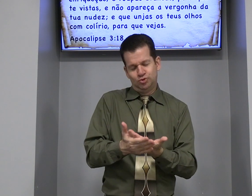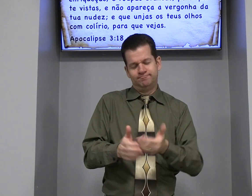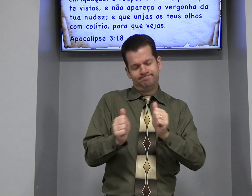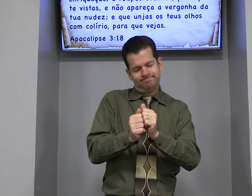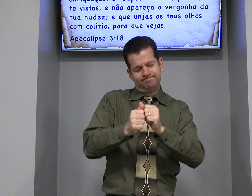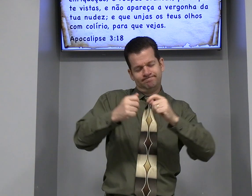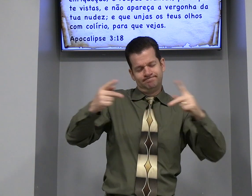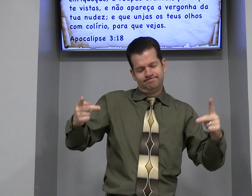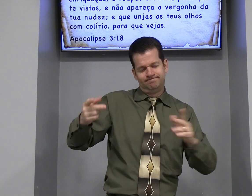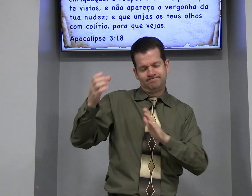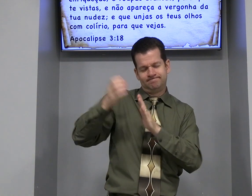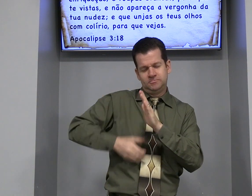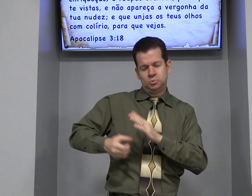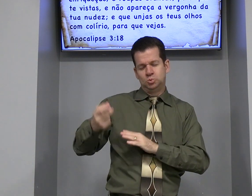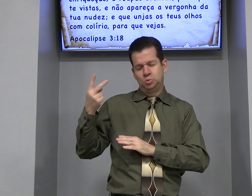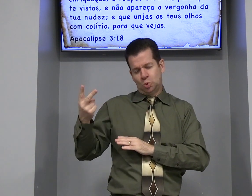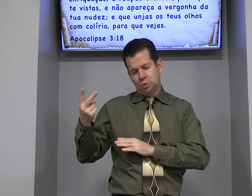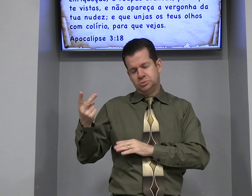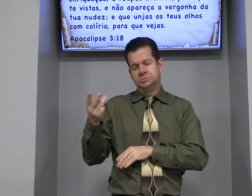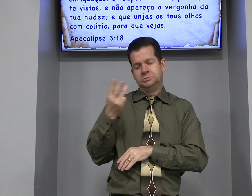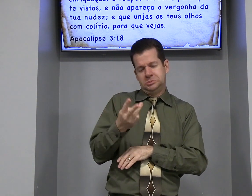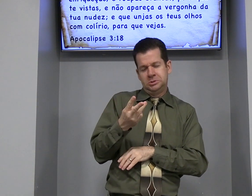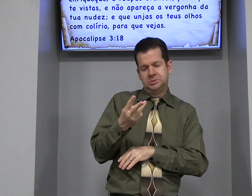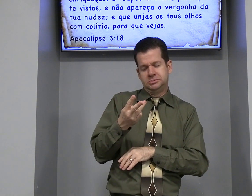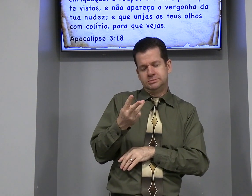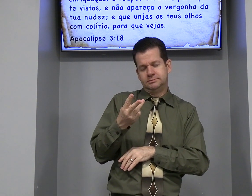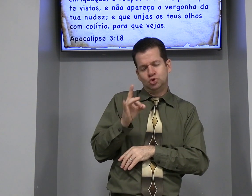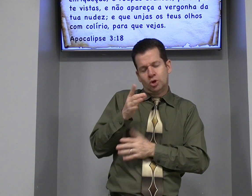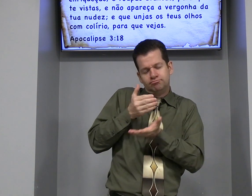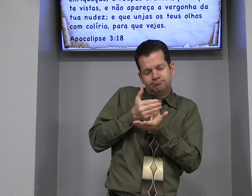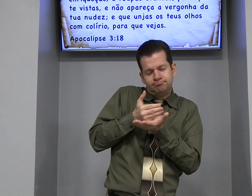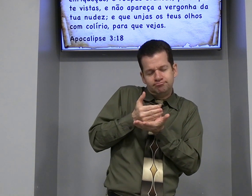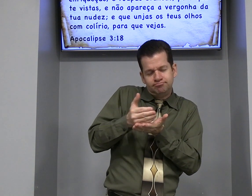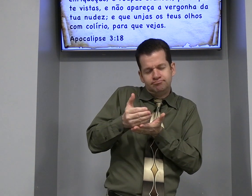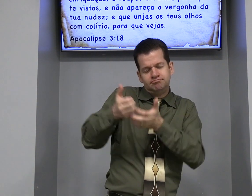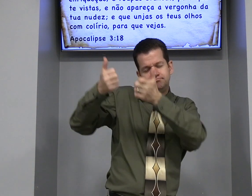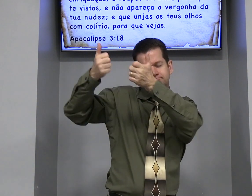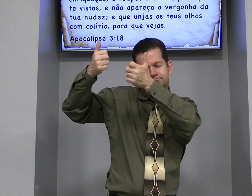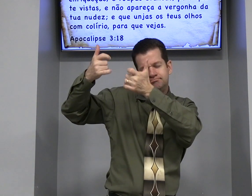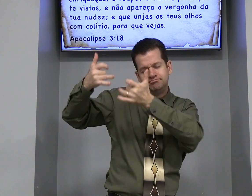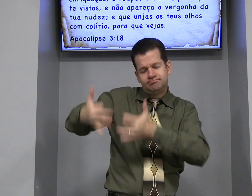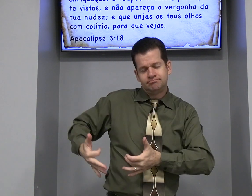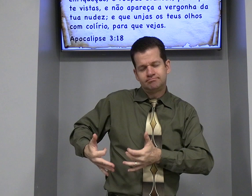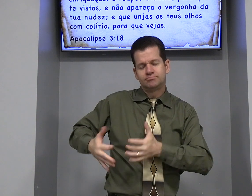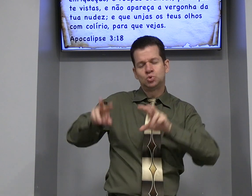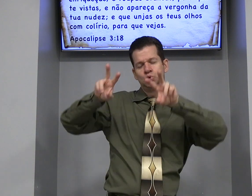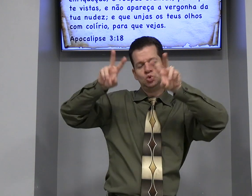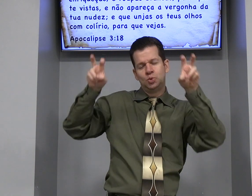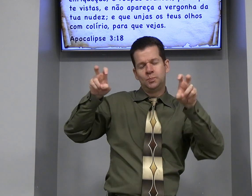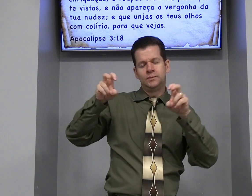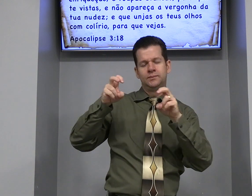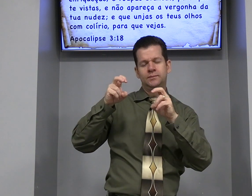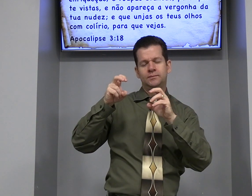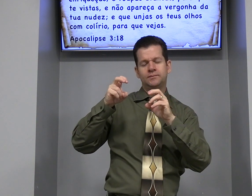Obrigada, Senhor Deus, pelo estudo de Apocalipse, capítulo 2 e 3, começando a explicar o